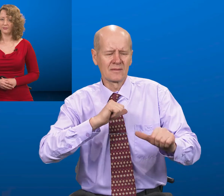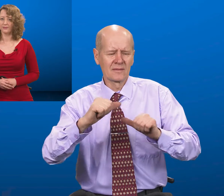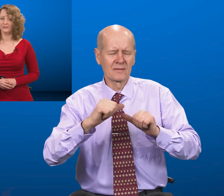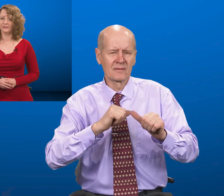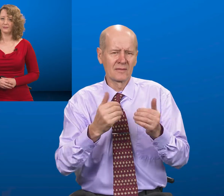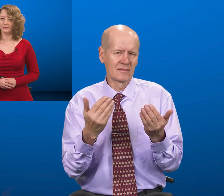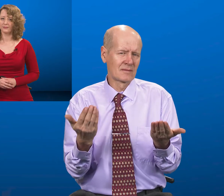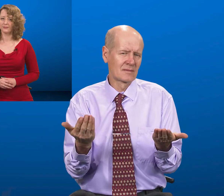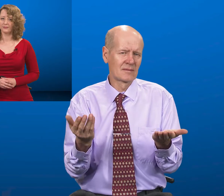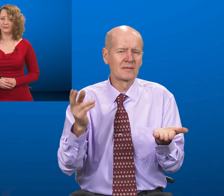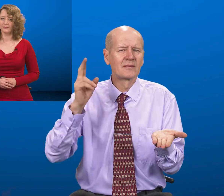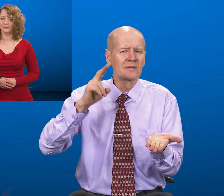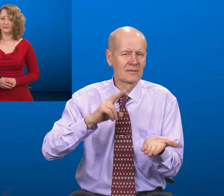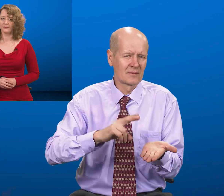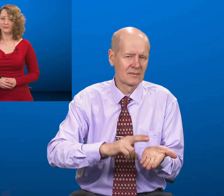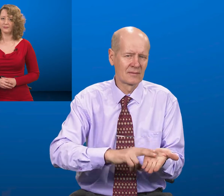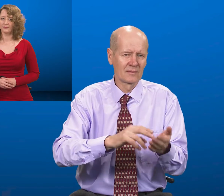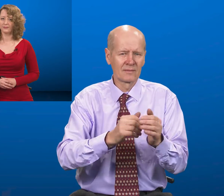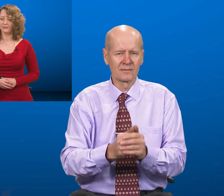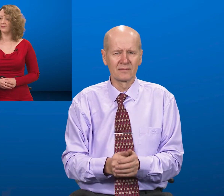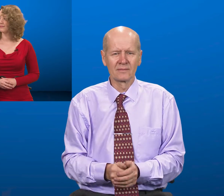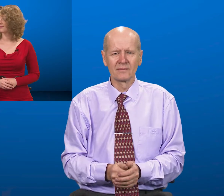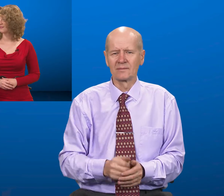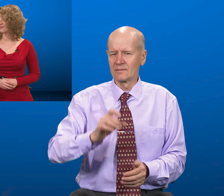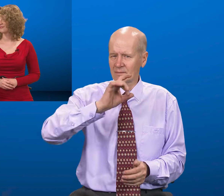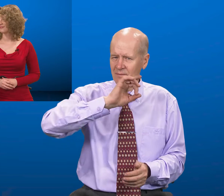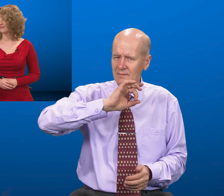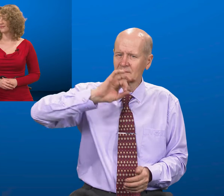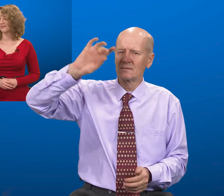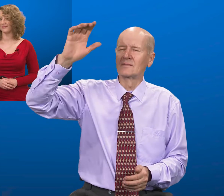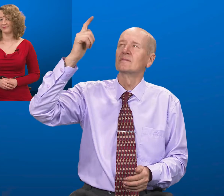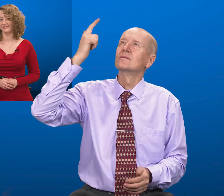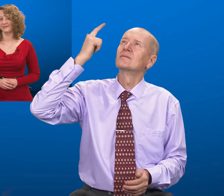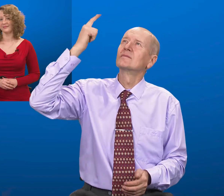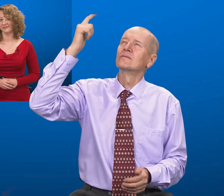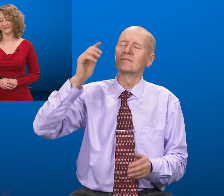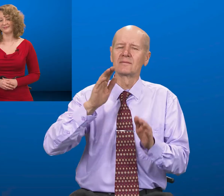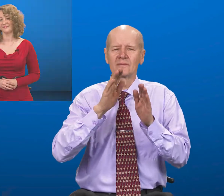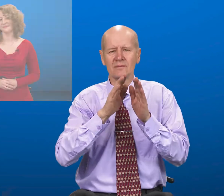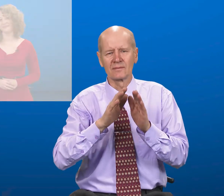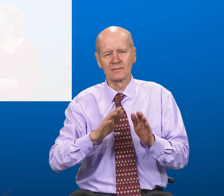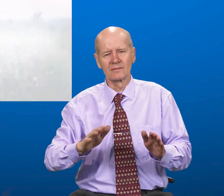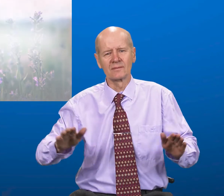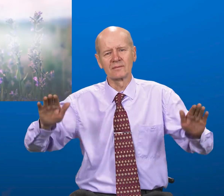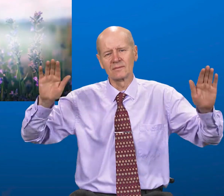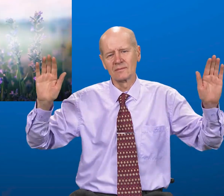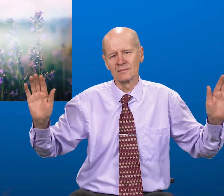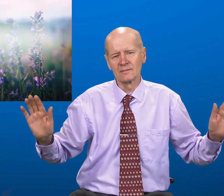говорит псалмопевец. Давайте после таких замечательных слов прославим Всевышнего в гимне.